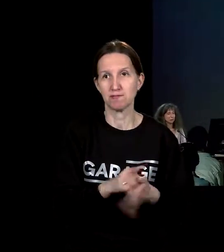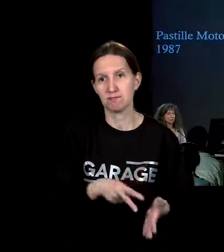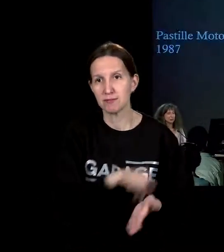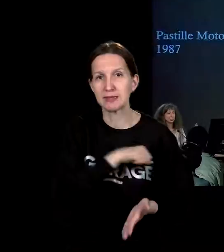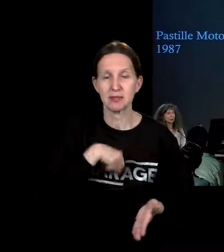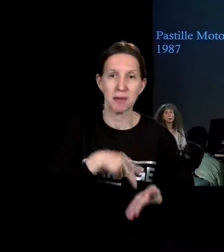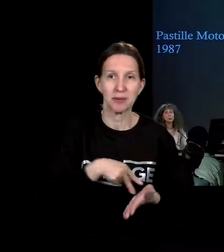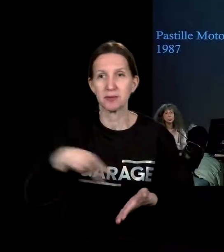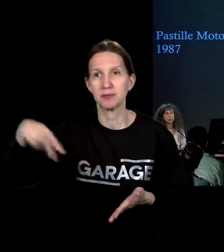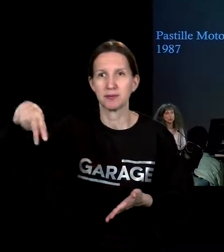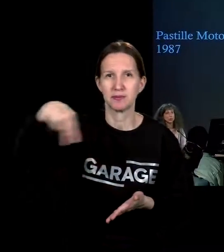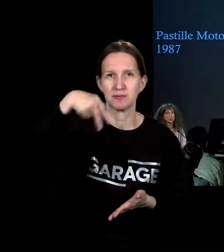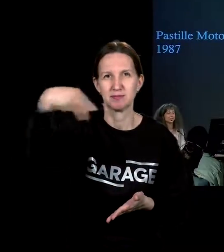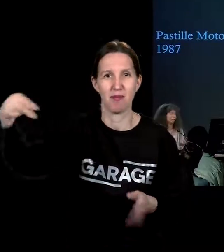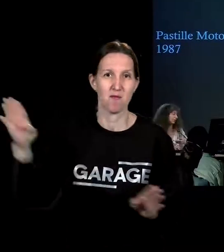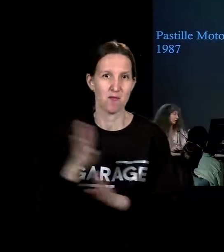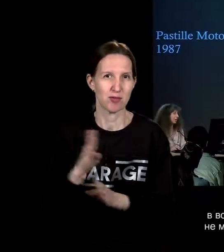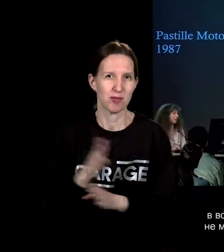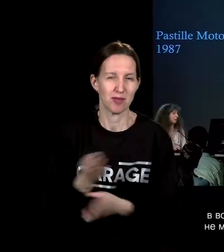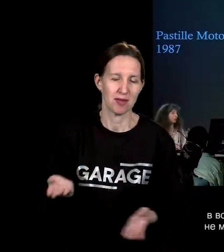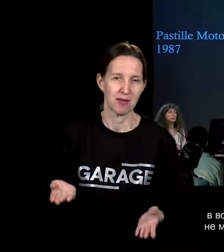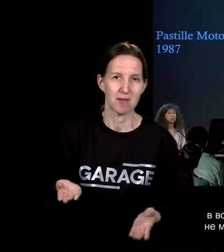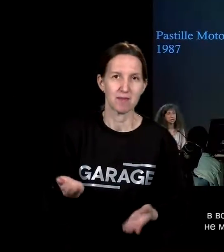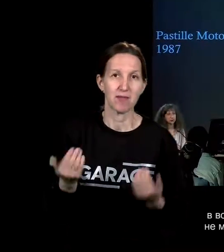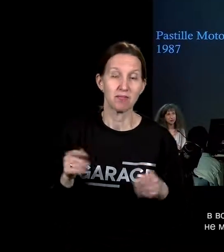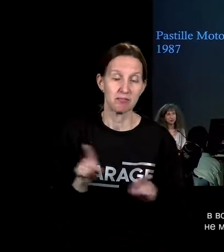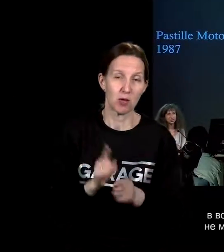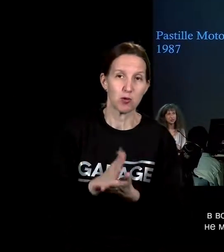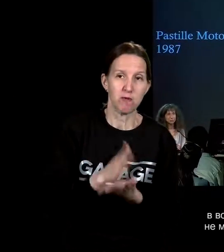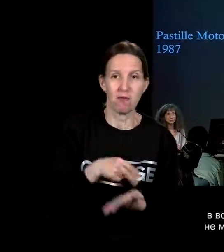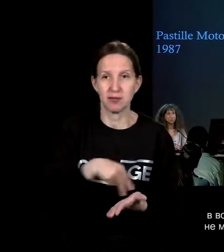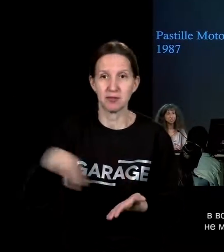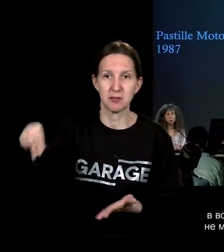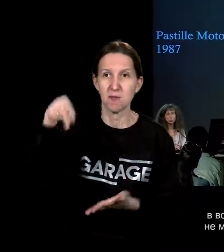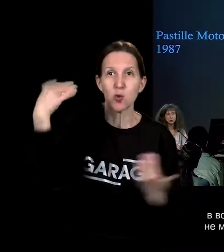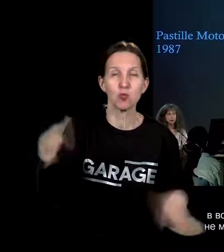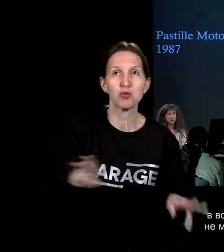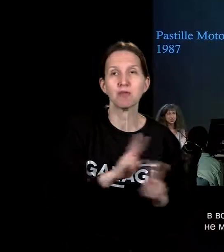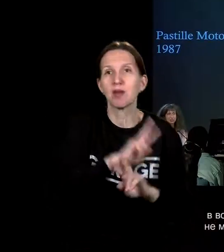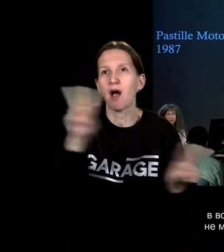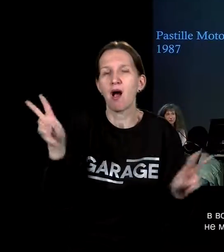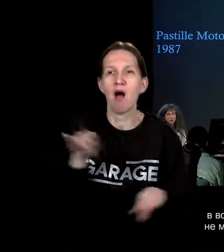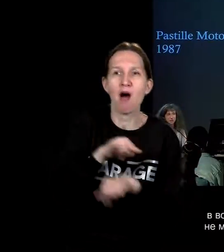совершенно самостоятельно, автономно существовать в воздушном пространстве. Это как бы и тут его уже